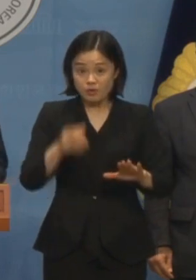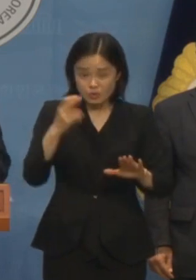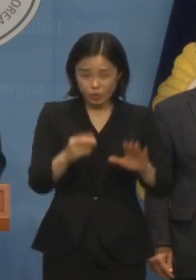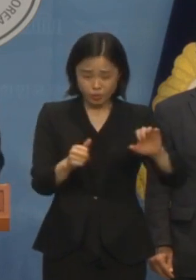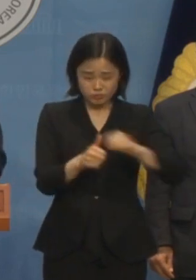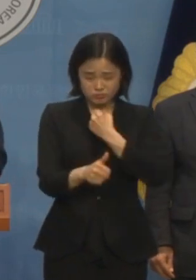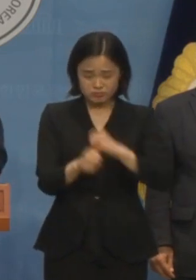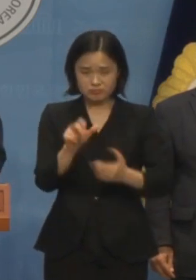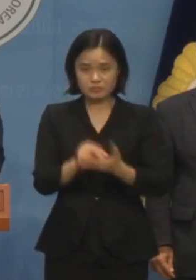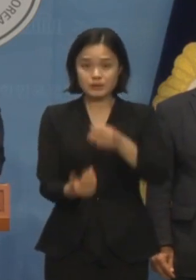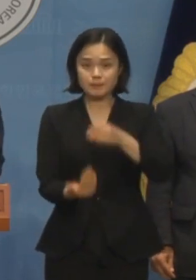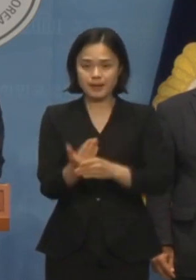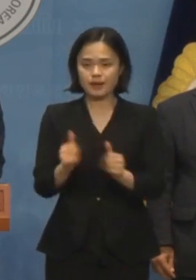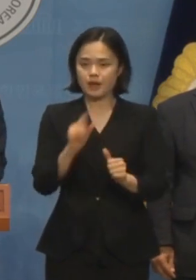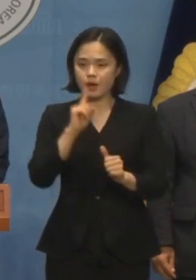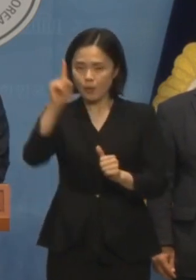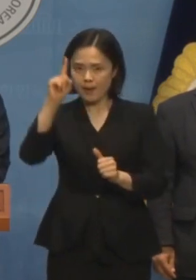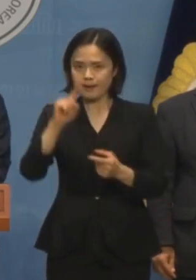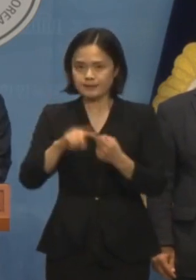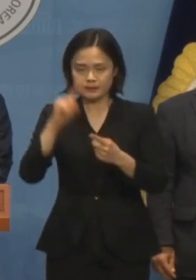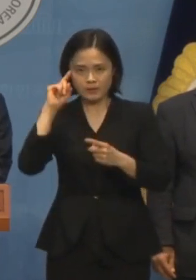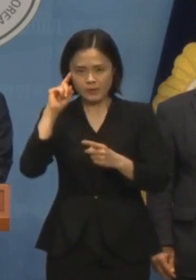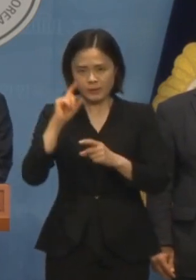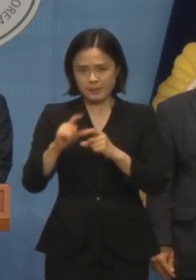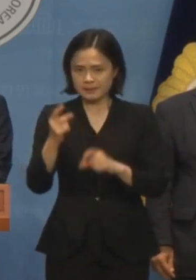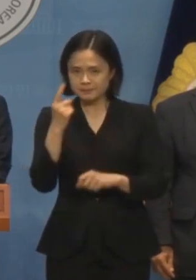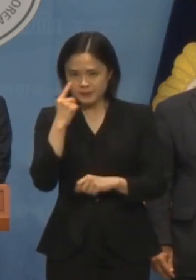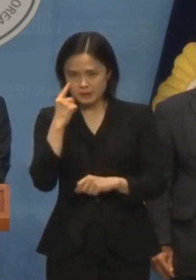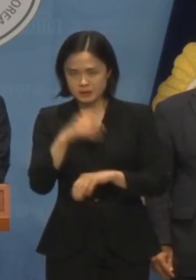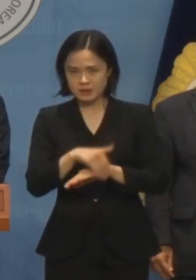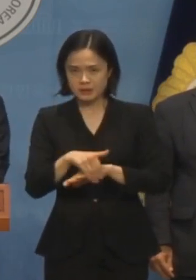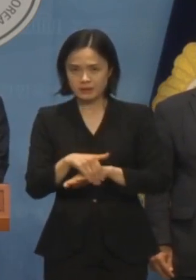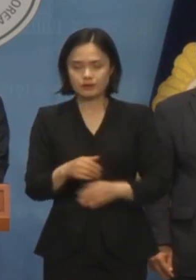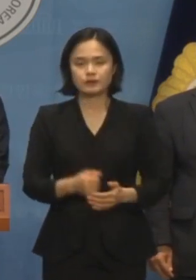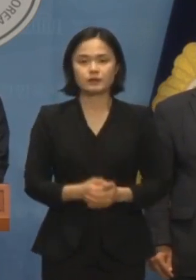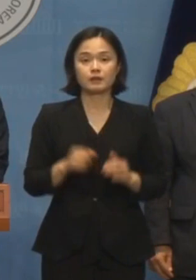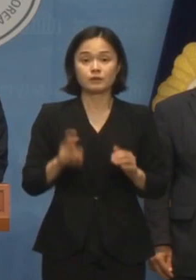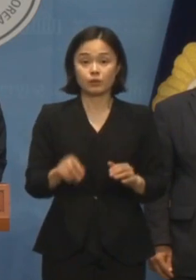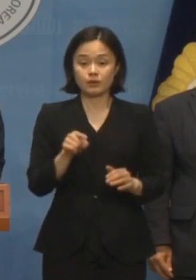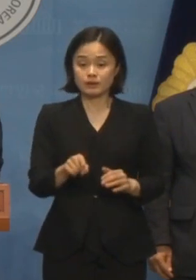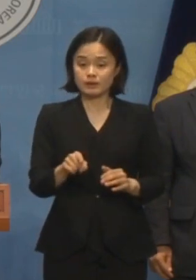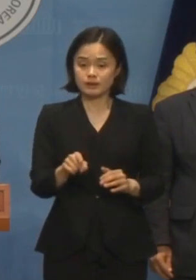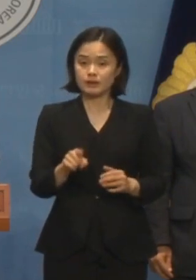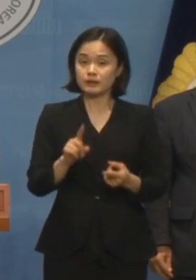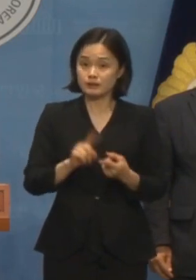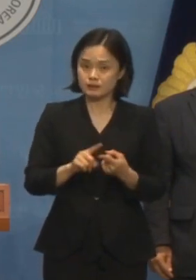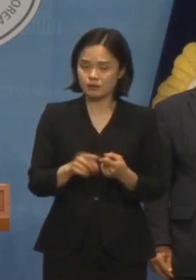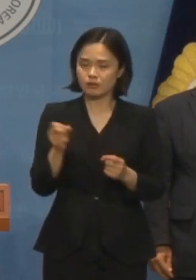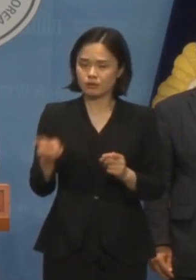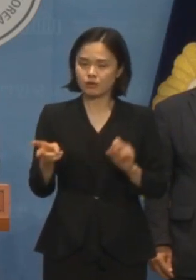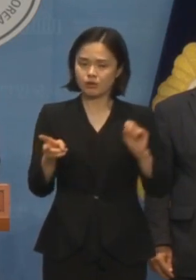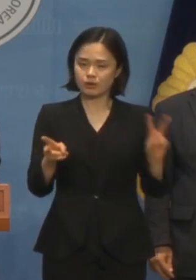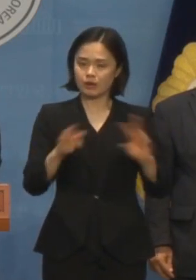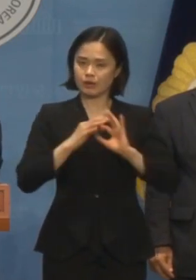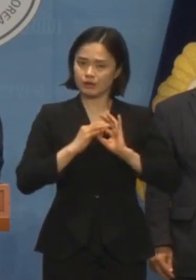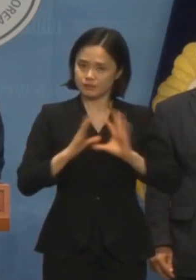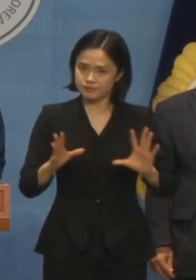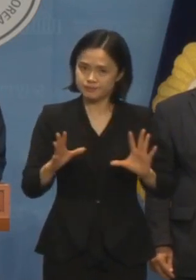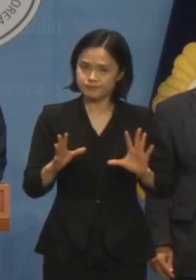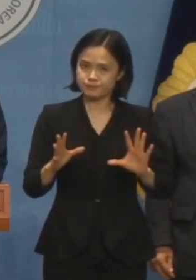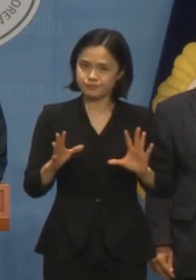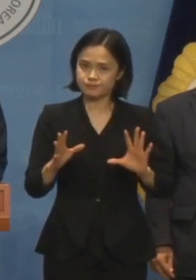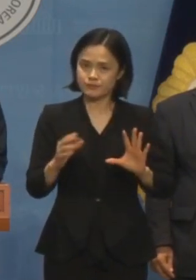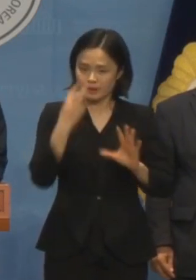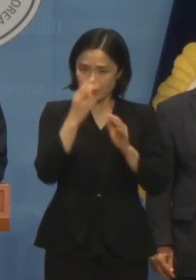검토하겠습니다. 검찰 등 수사기관은 여야를 따지는 것이 아니라 수사기관으로서 최소한의 역할을 해야